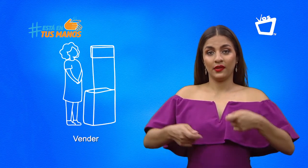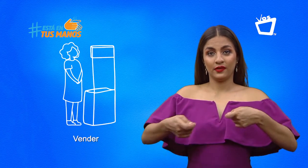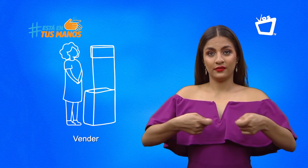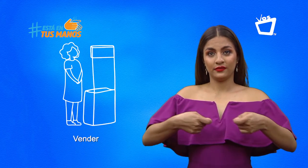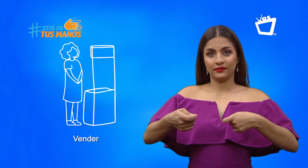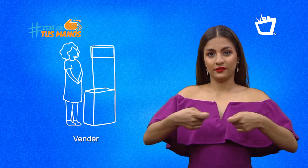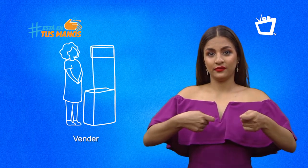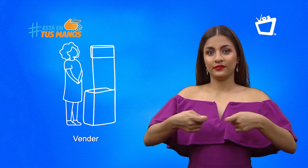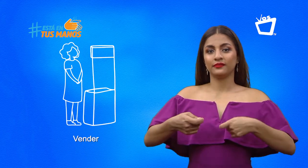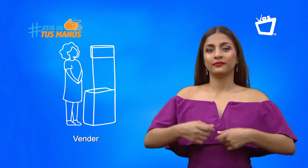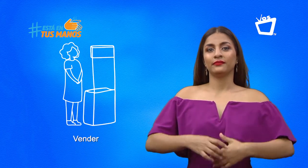bndes